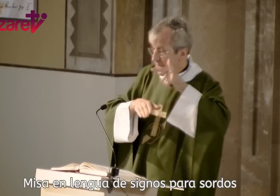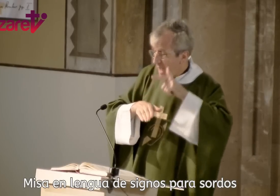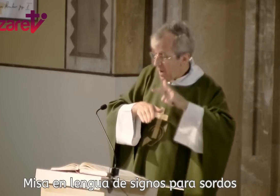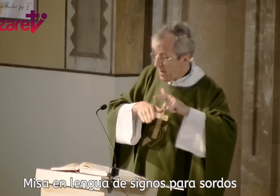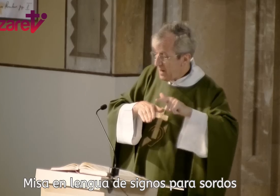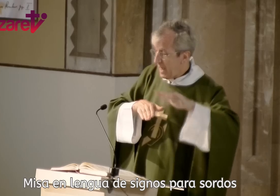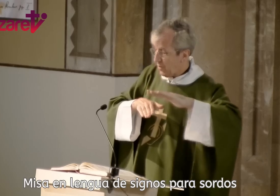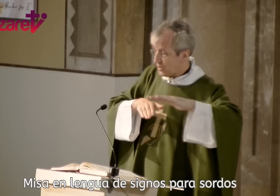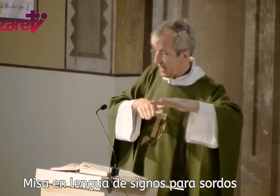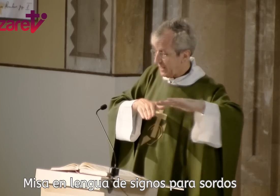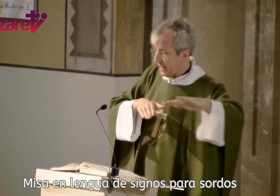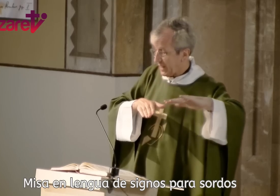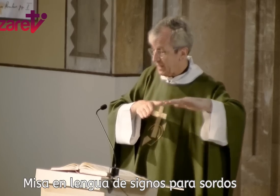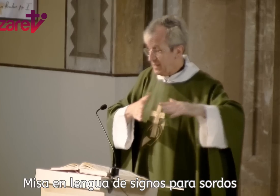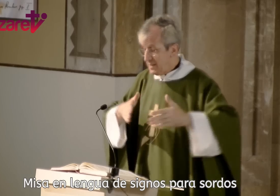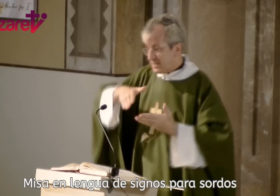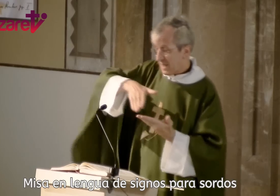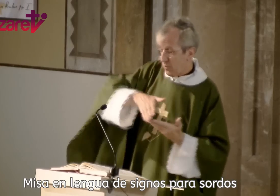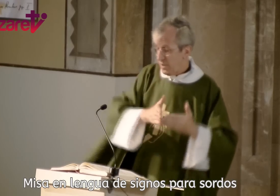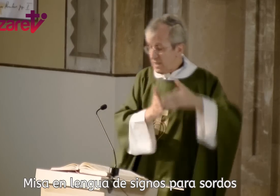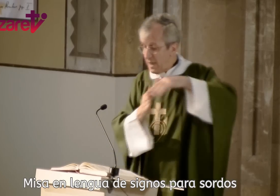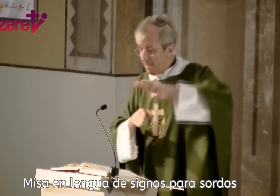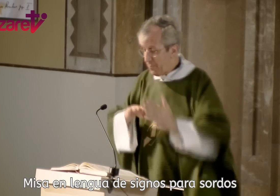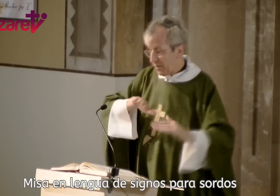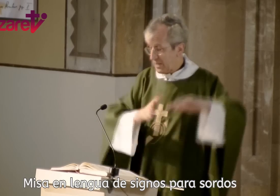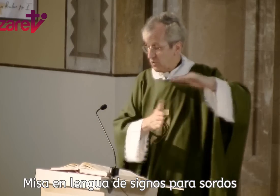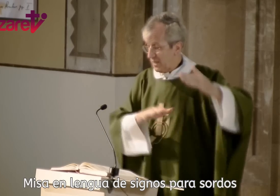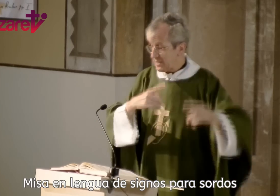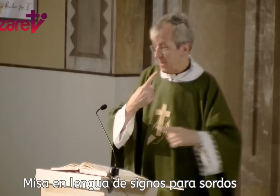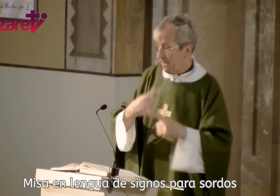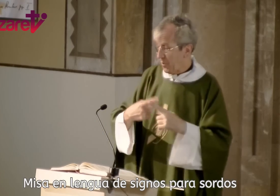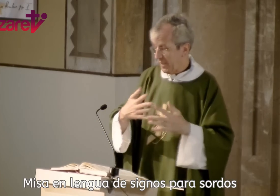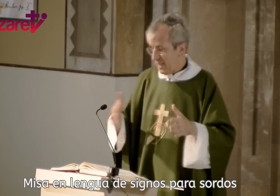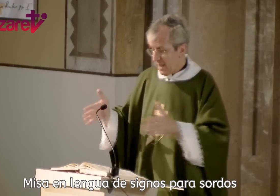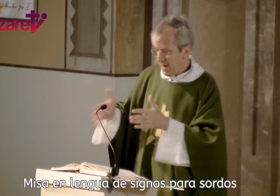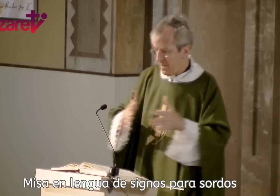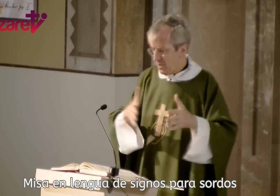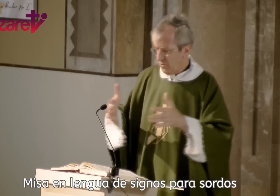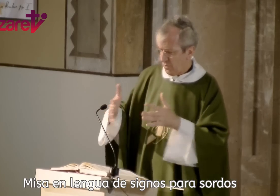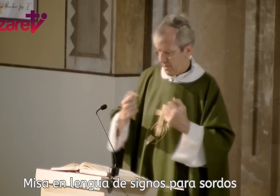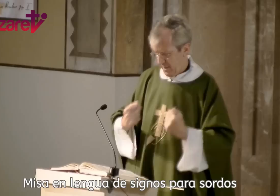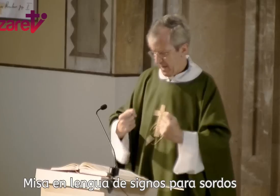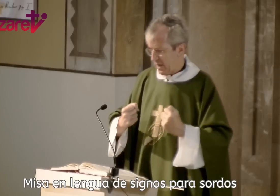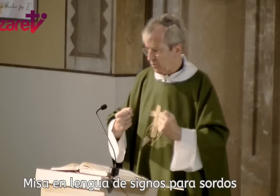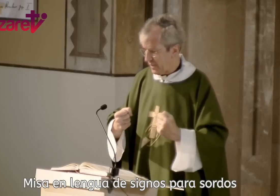ya lejos de la tierra, sacudida por las olas, porque el viento era